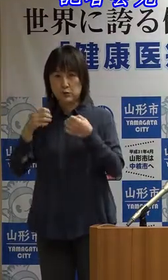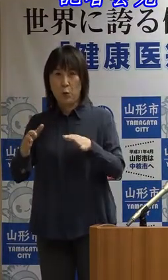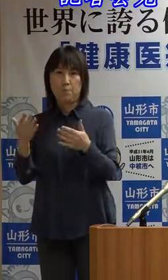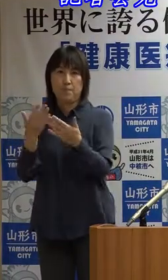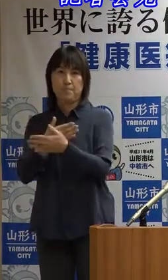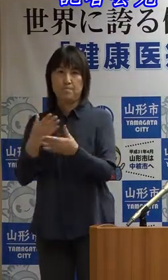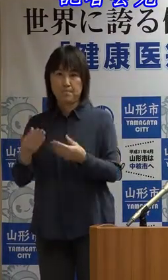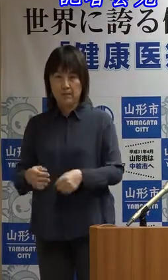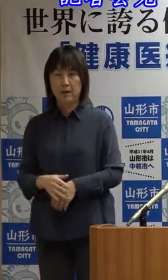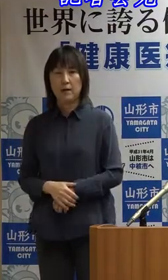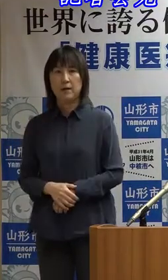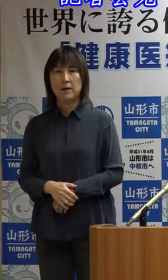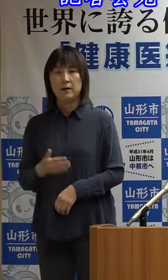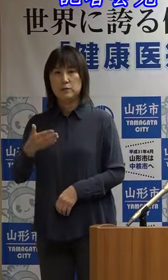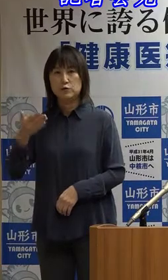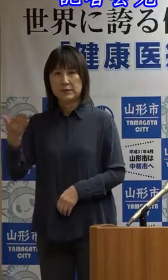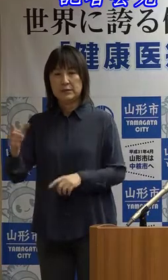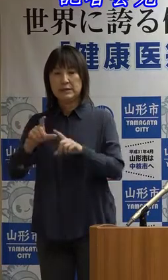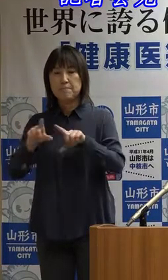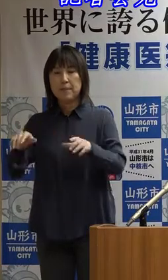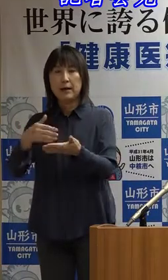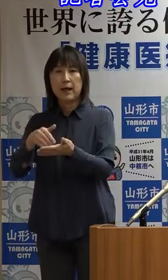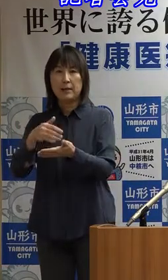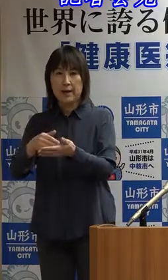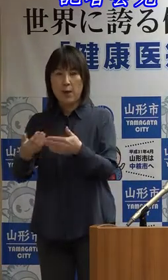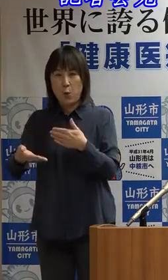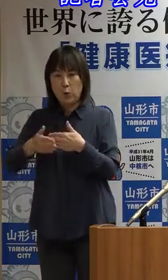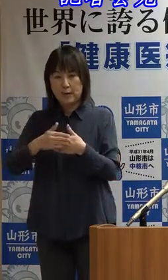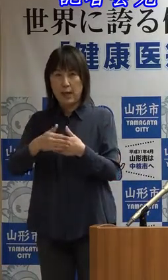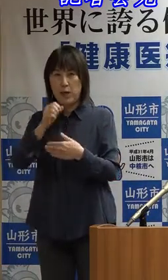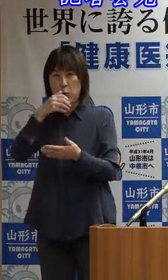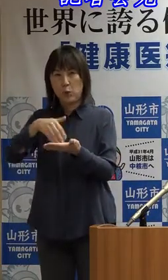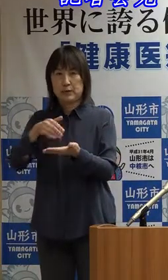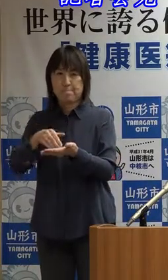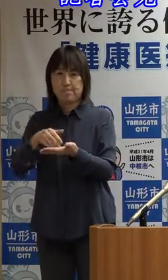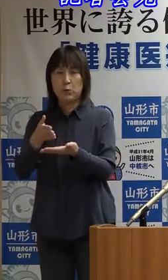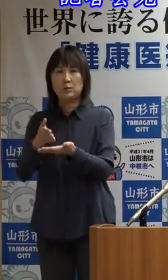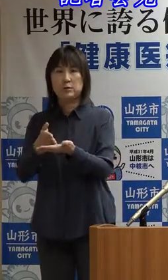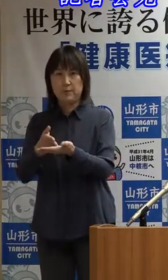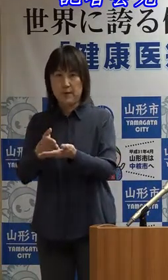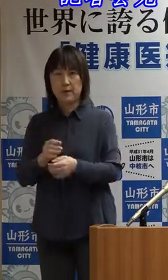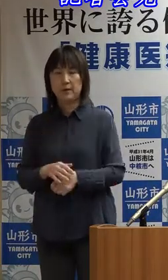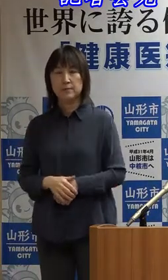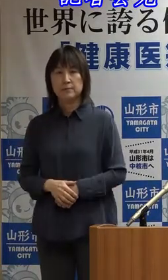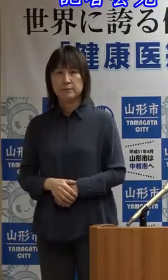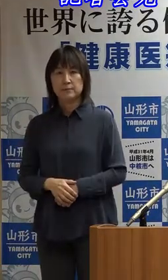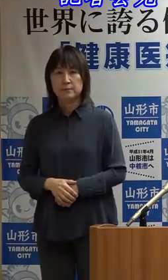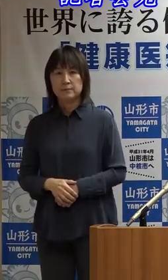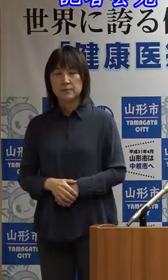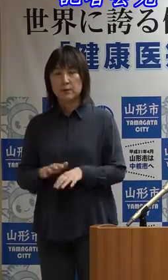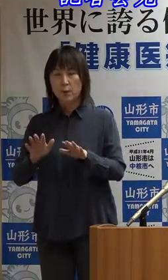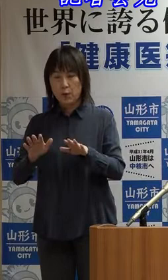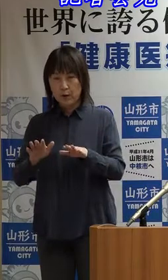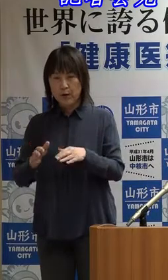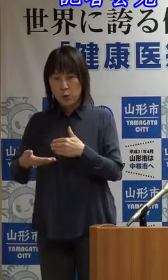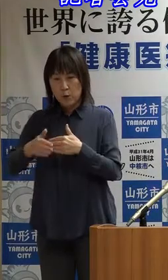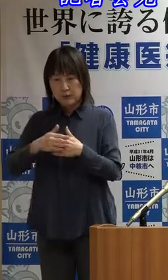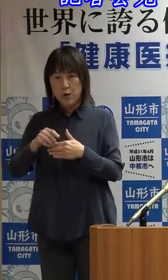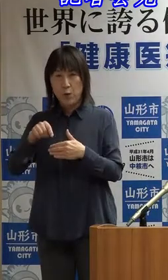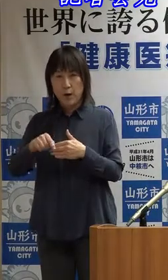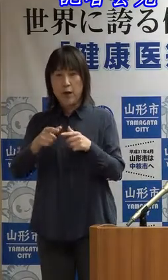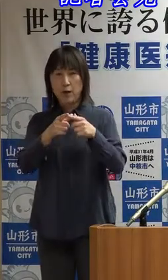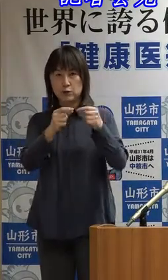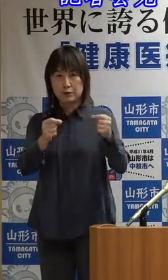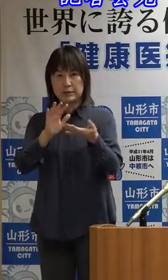。次に一般会計補正予算についてご説明申し上げます。この度の補正は